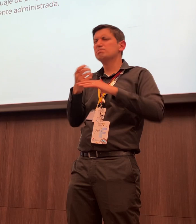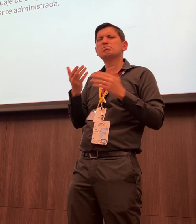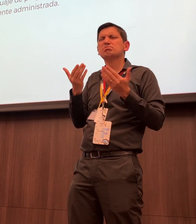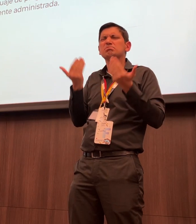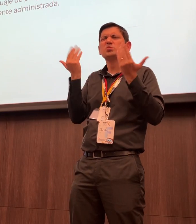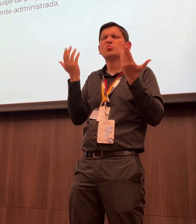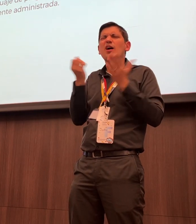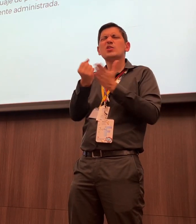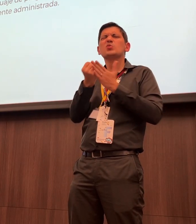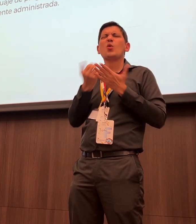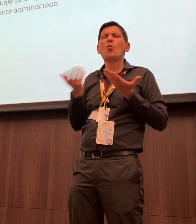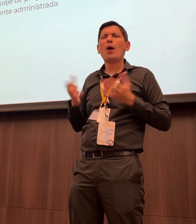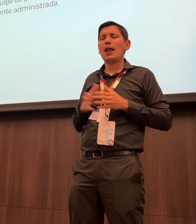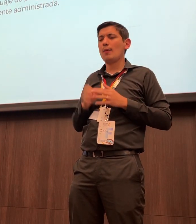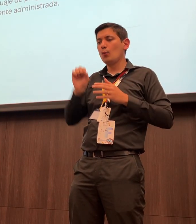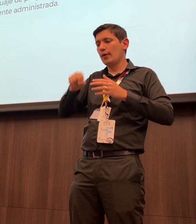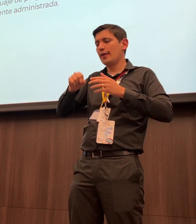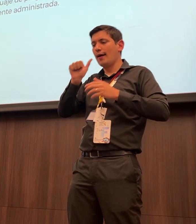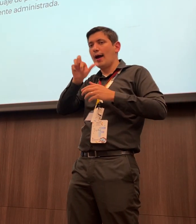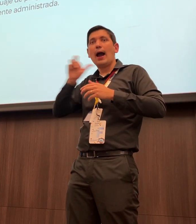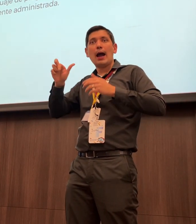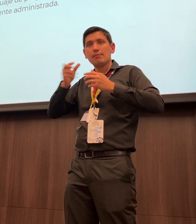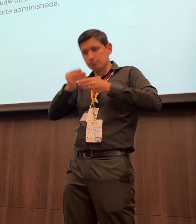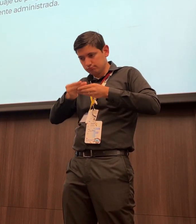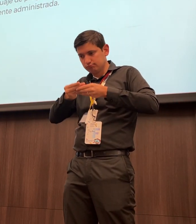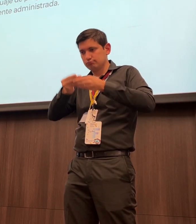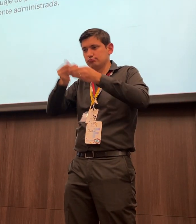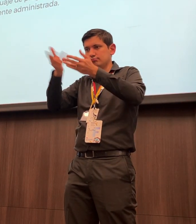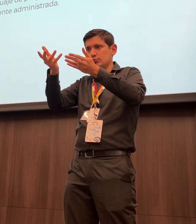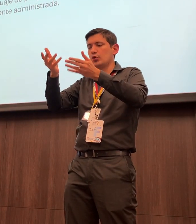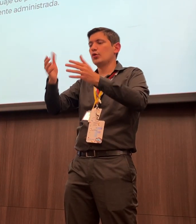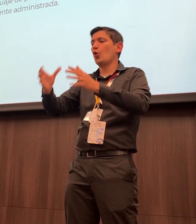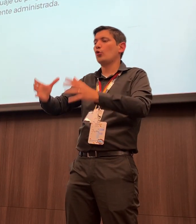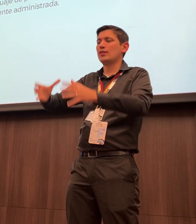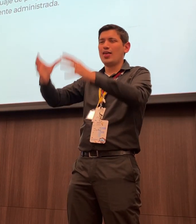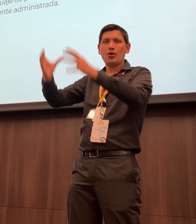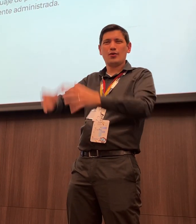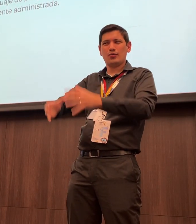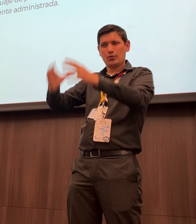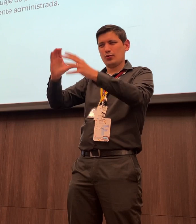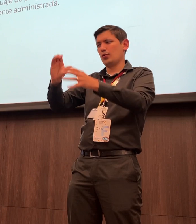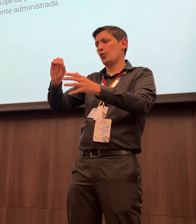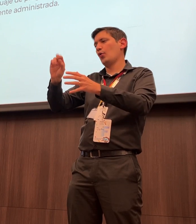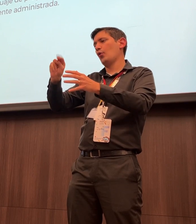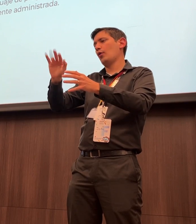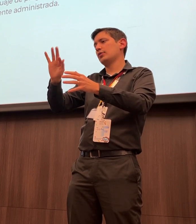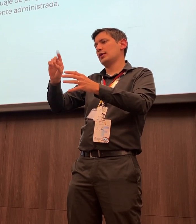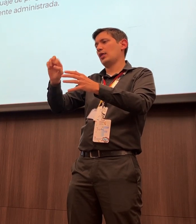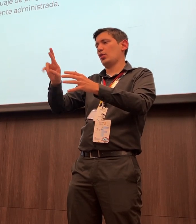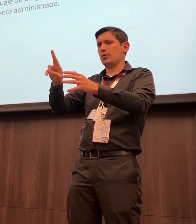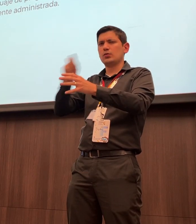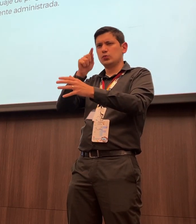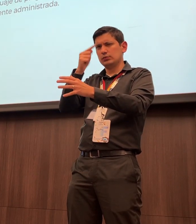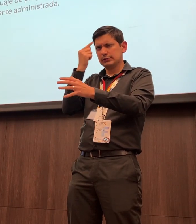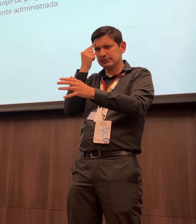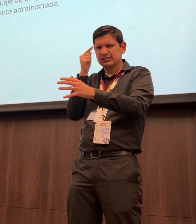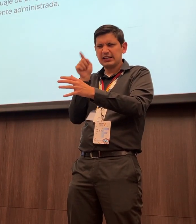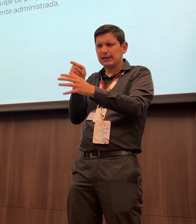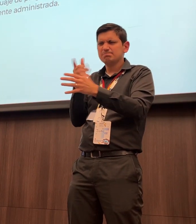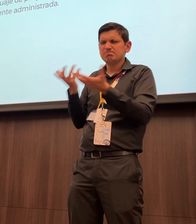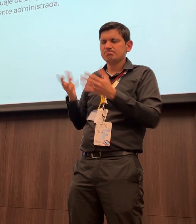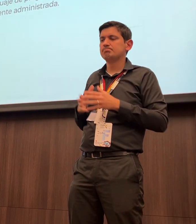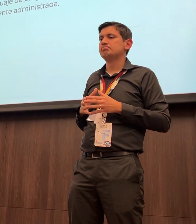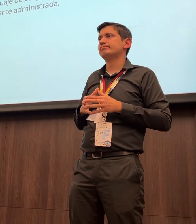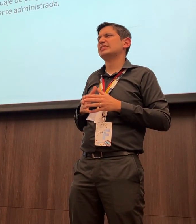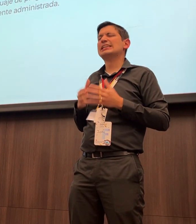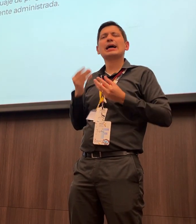básicamente nos permite desplegar aplicaciones en contenedores. Entonces, lo que tenemos que hacer, lo que tenemos que pensar acá es, bueno, ¿cómo hacemos